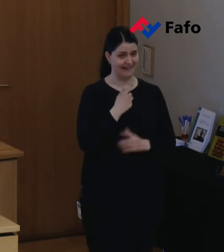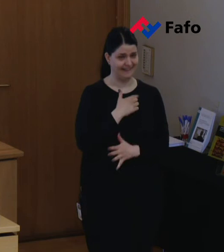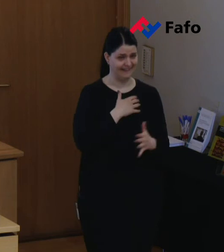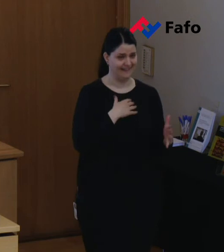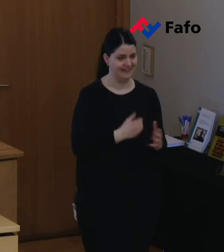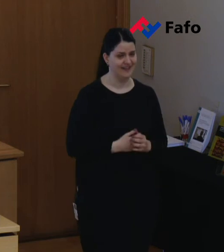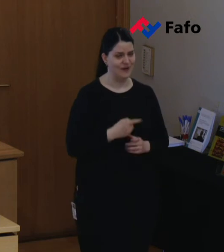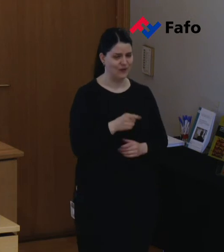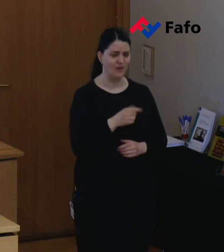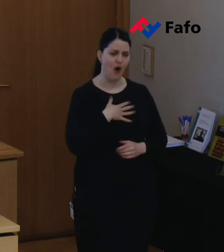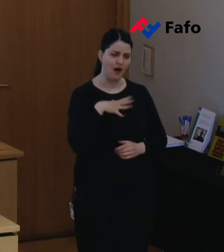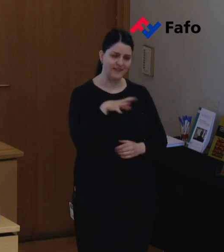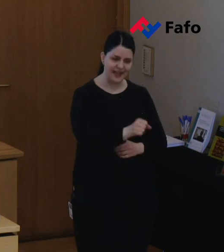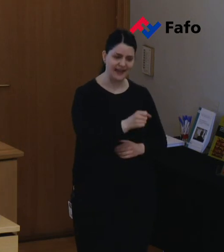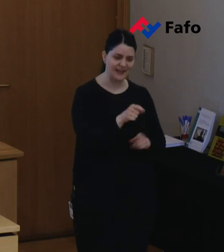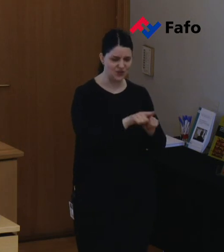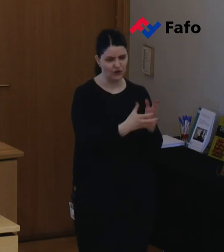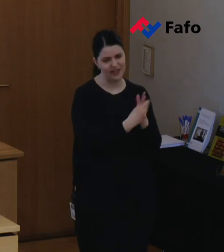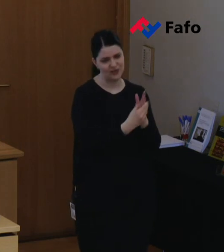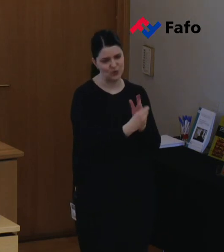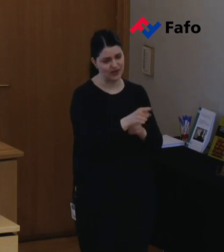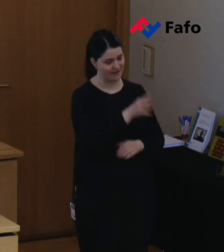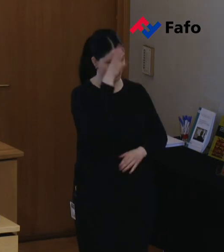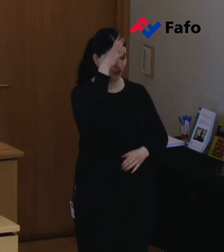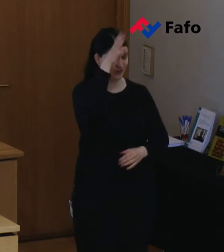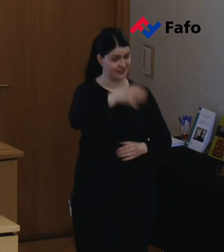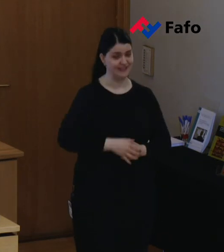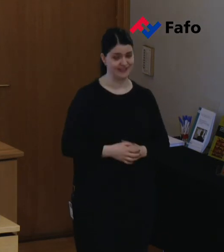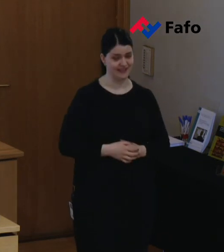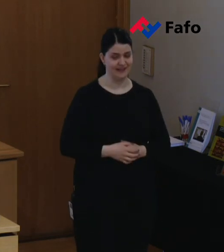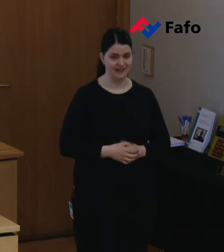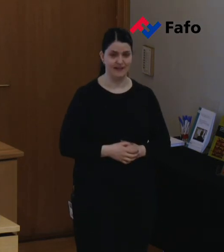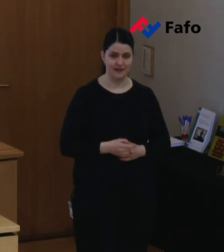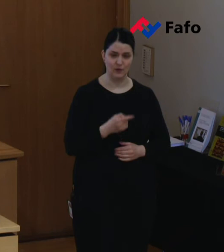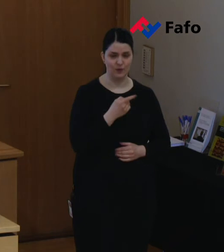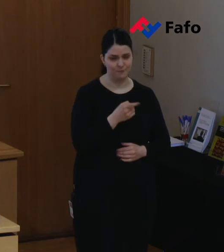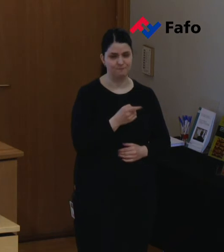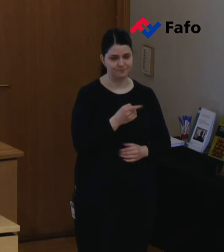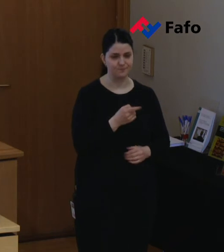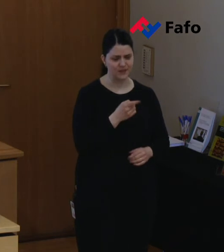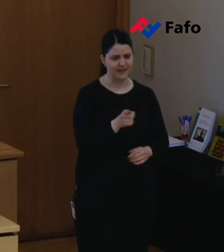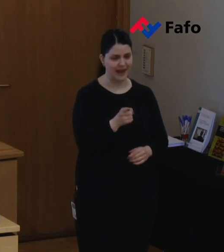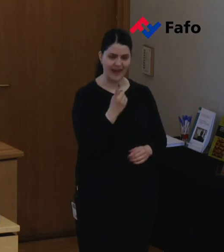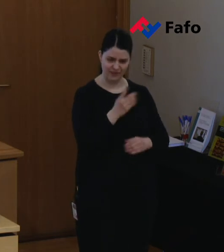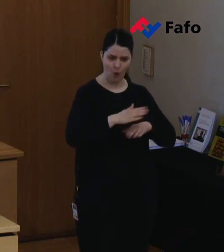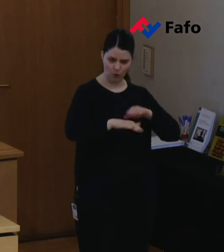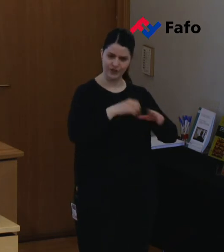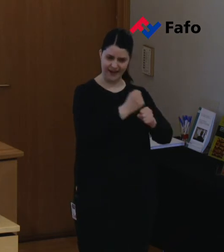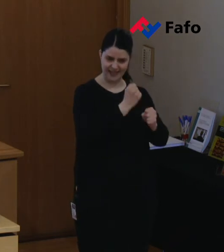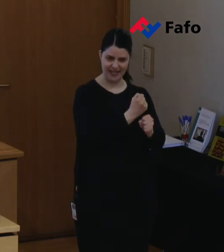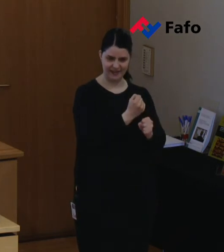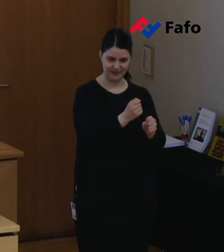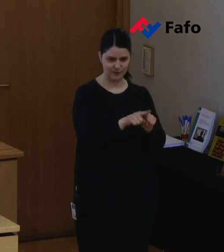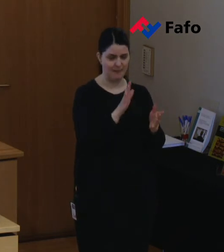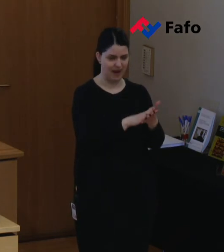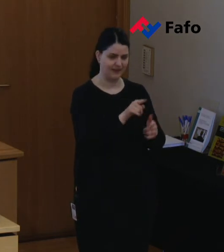å ha tilgjengelig den ressursen bare fantastisk, og med den bakgrunnen også at det en håndverker.